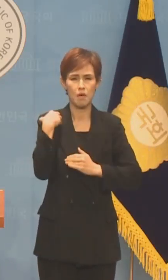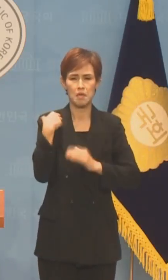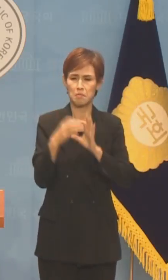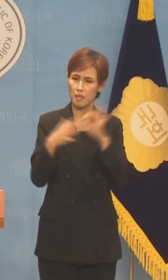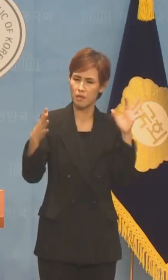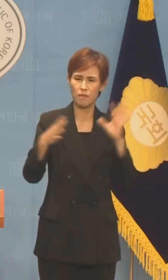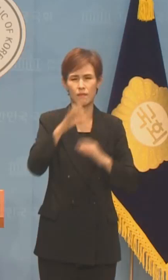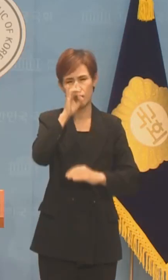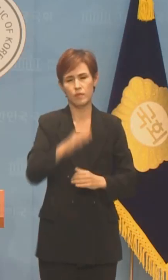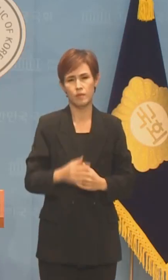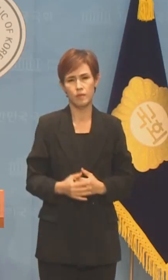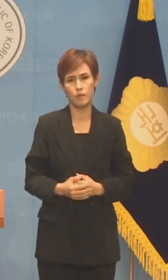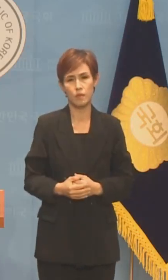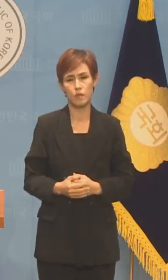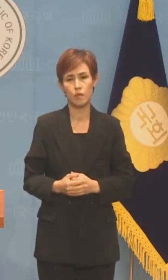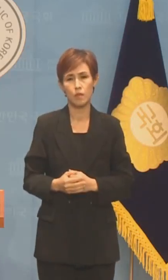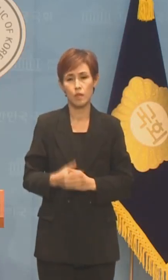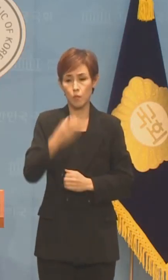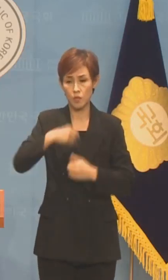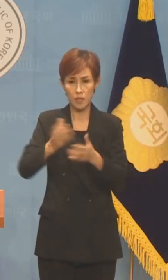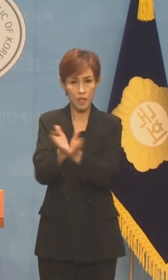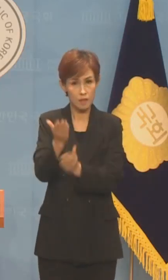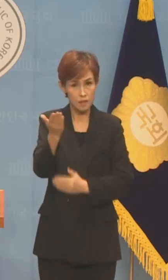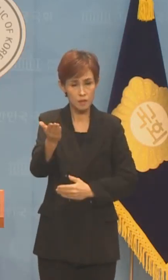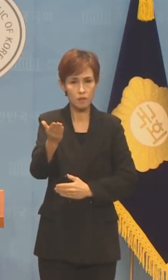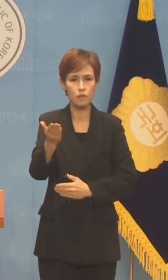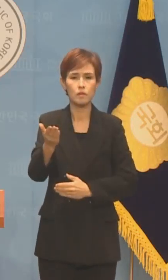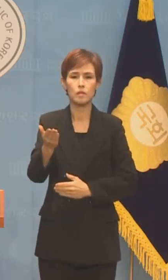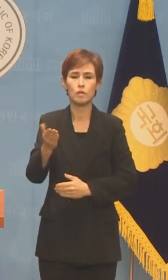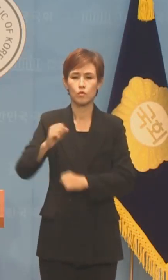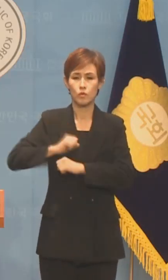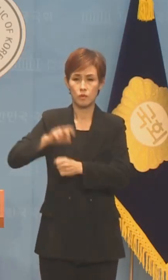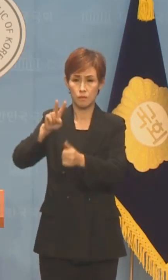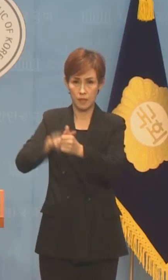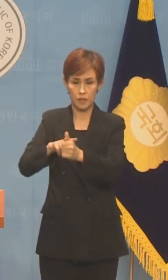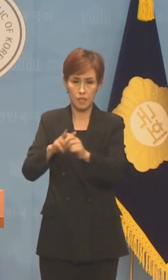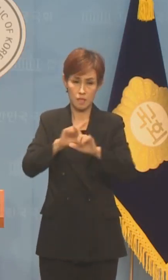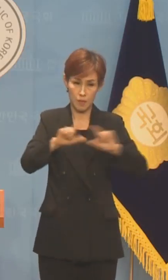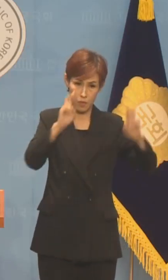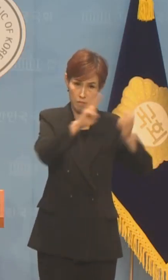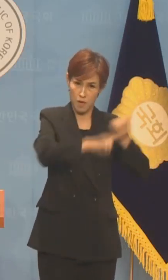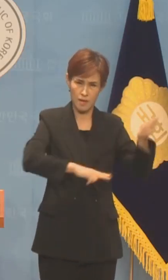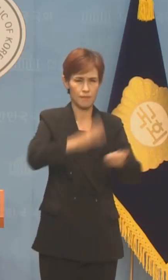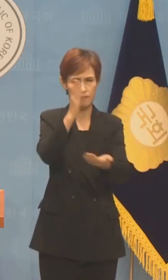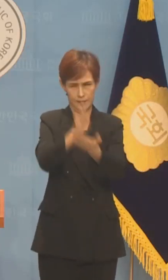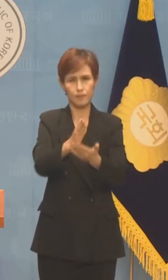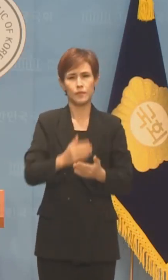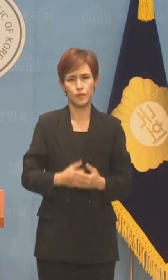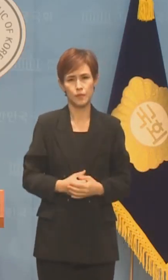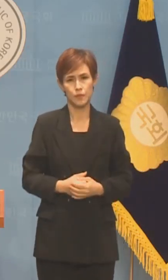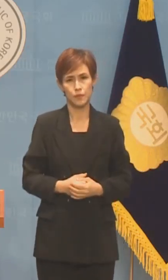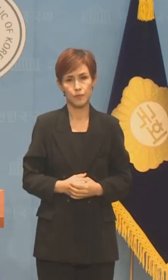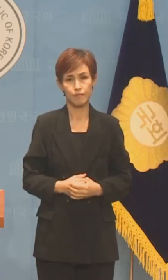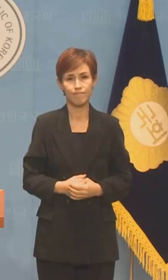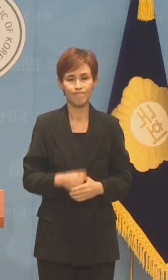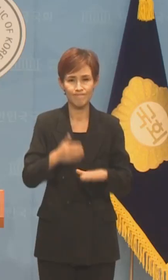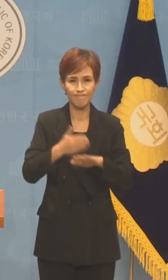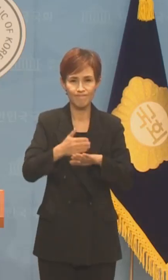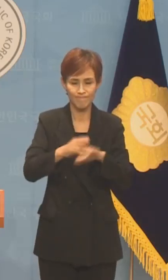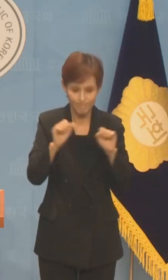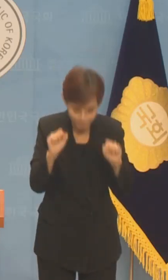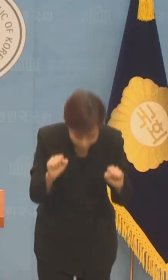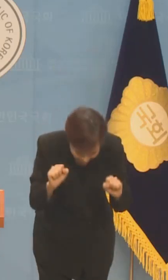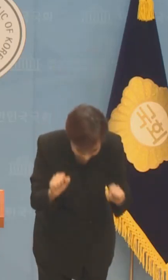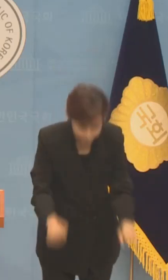됩니다. 국군복지단은 군마트 민영화 추진을 즉각 중단하십시오. 감사합니다.